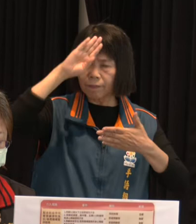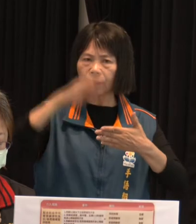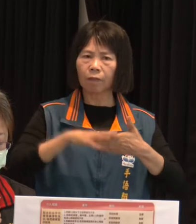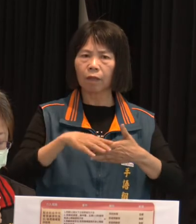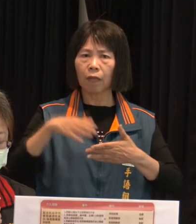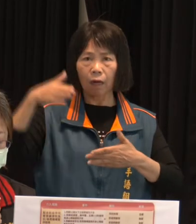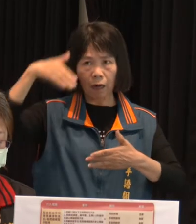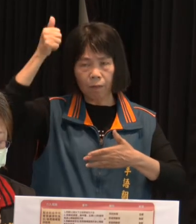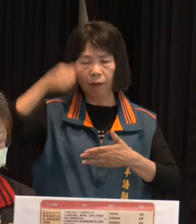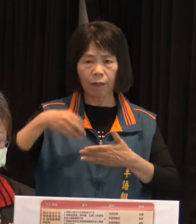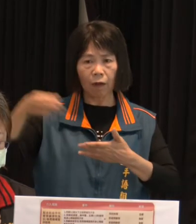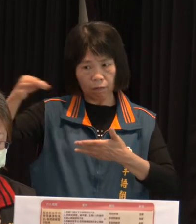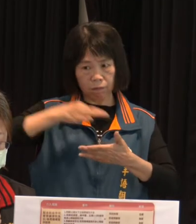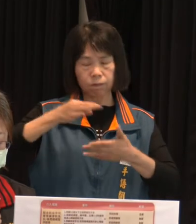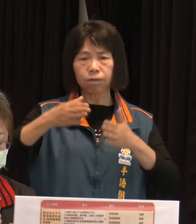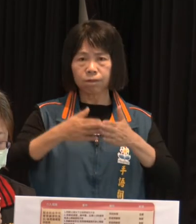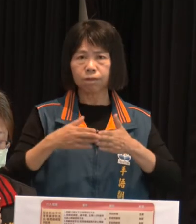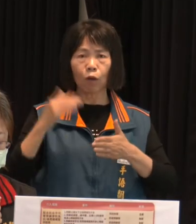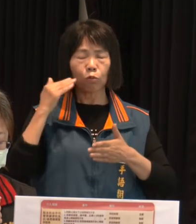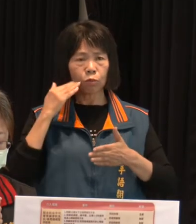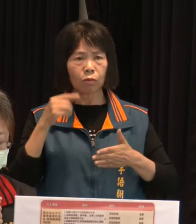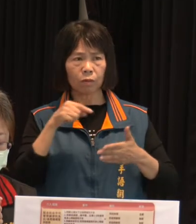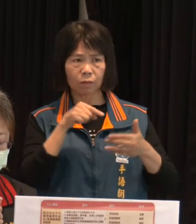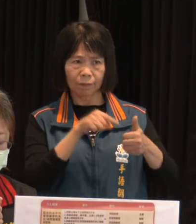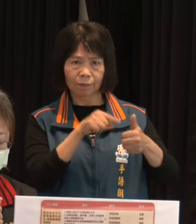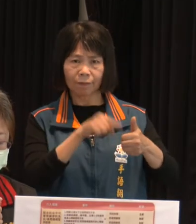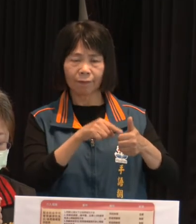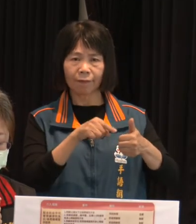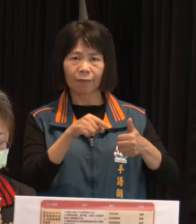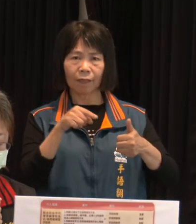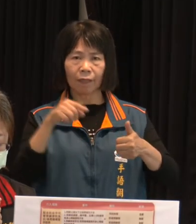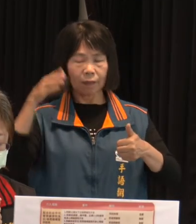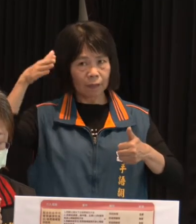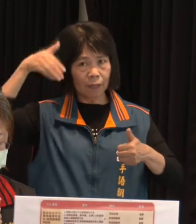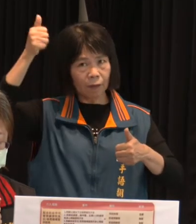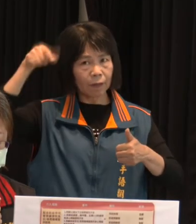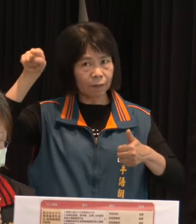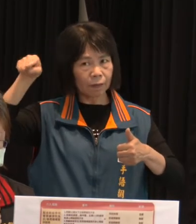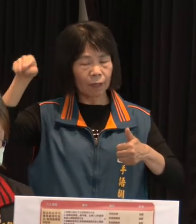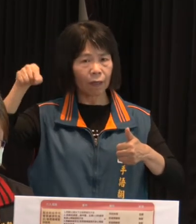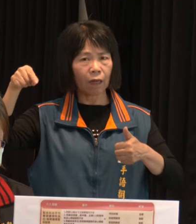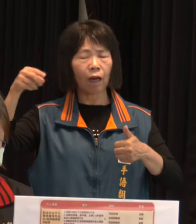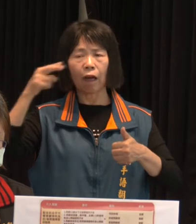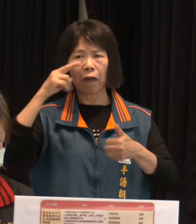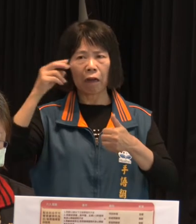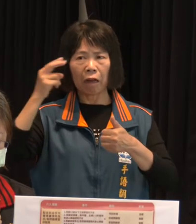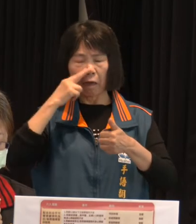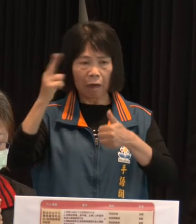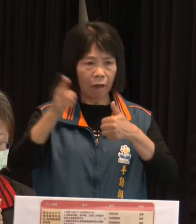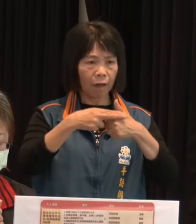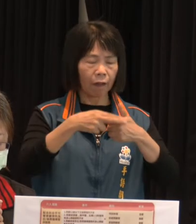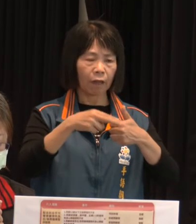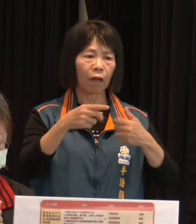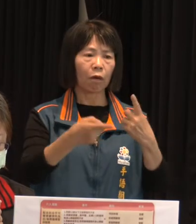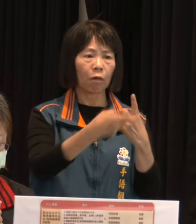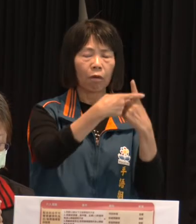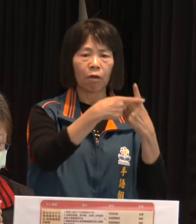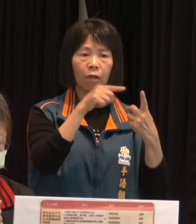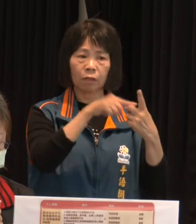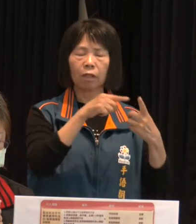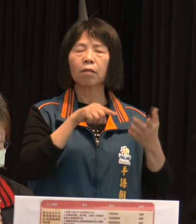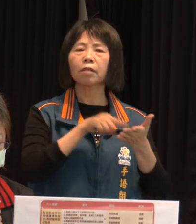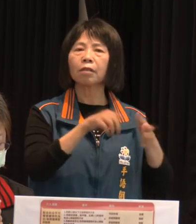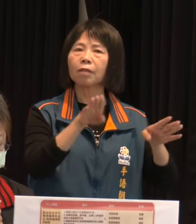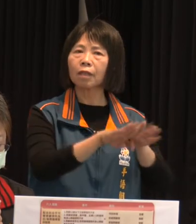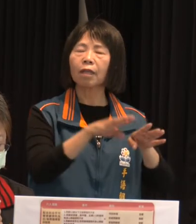的补偿。那如果是因为劳方的因素而确诊，那我们劳工朋友可以请领特别休